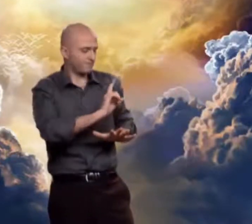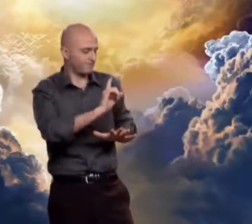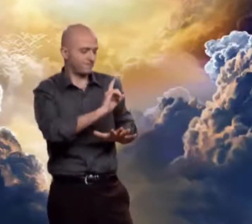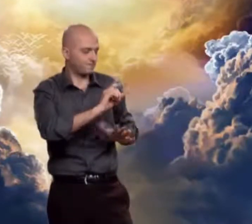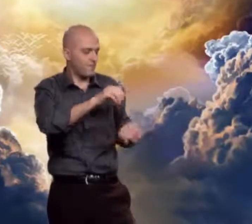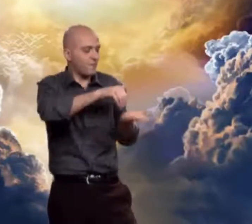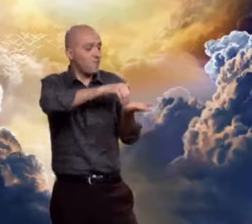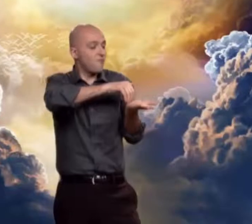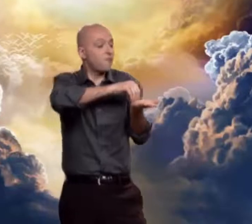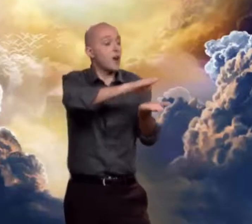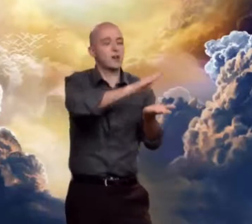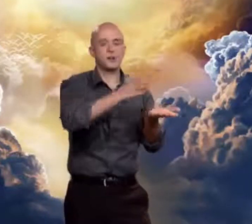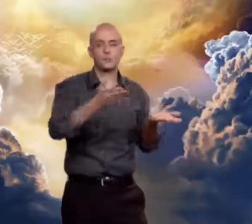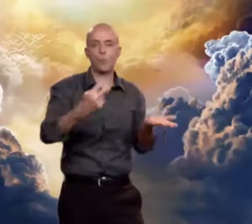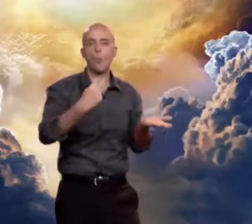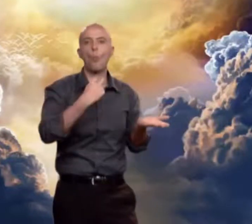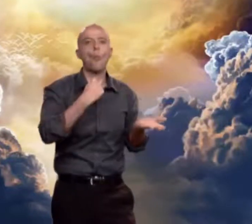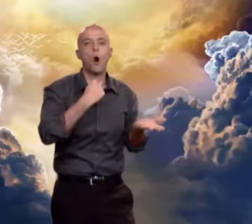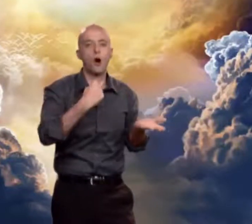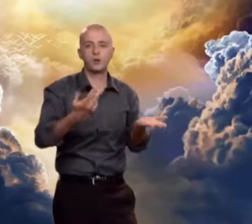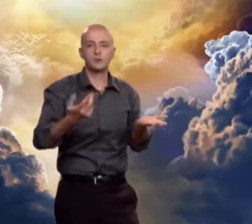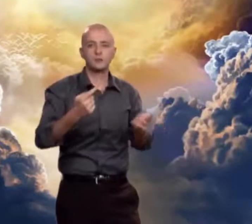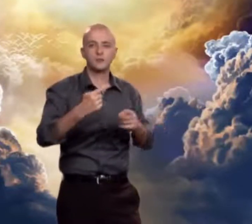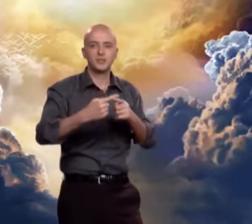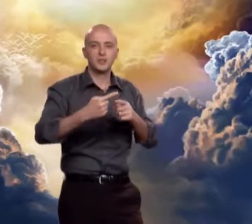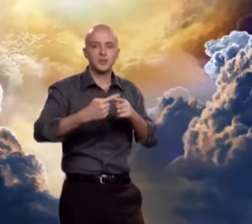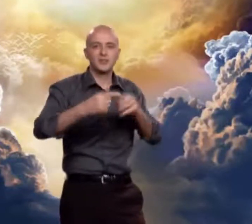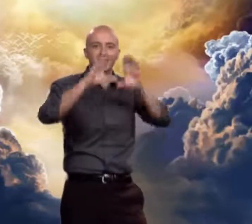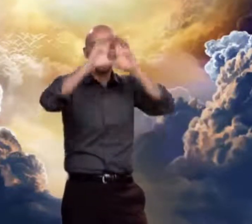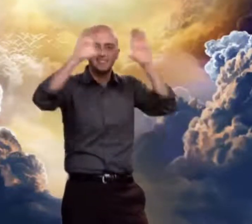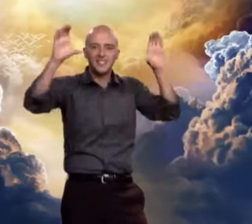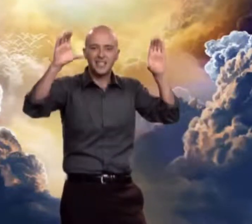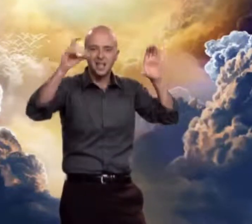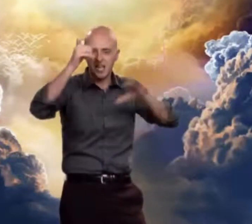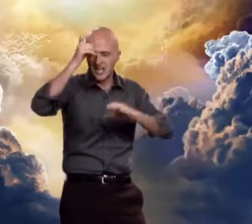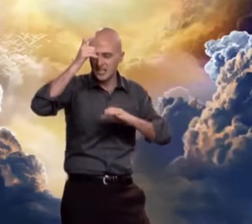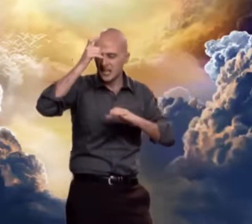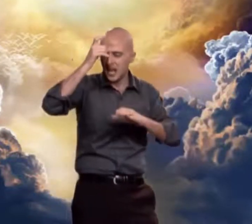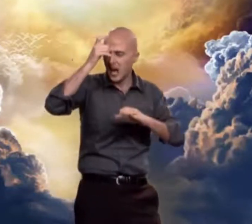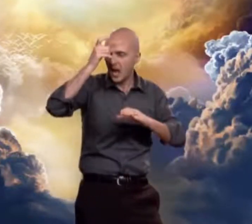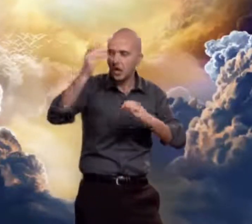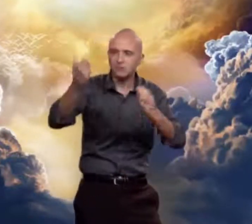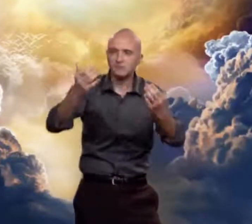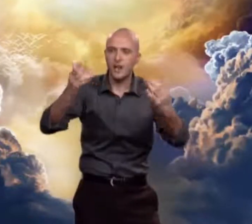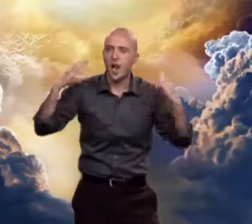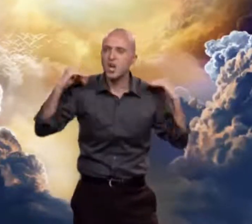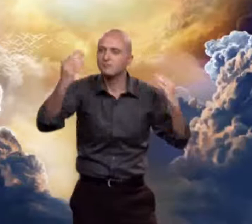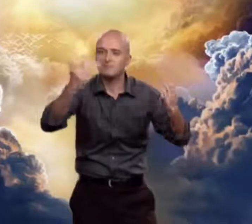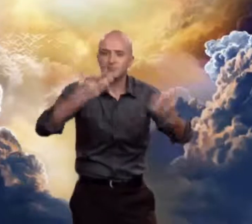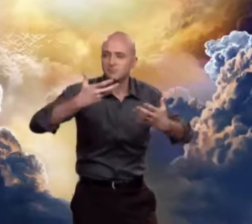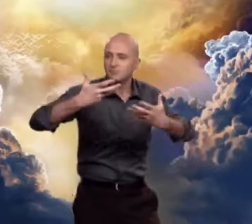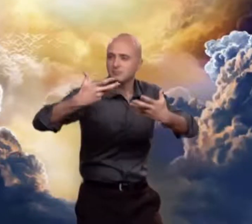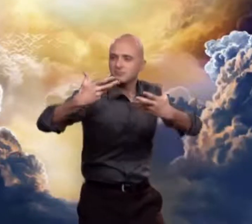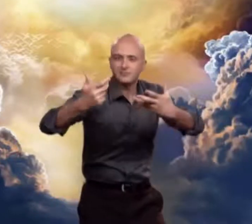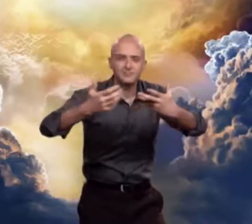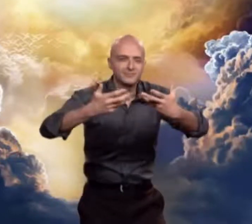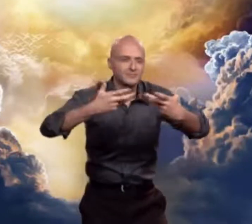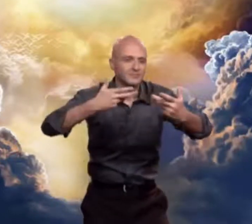não teriam se rebelado. Eram obstinados e arrogantes, ao mesmo tempo que, blasfemando, pretendiam ser